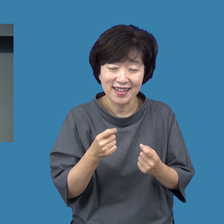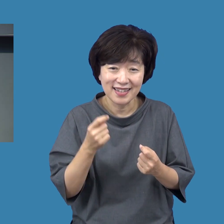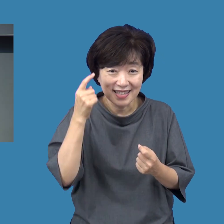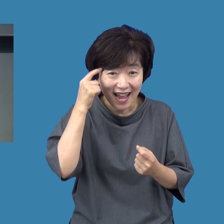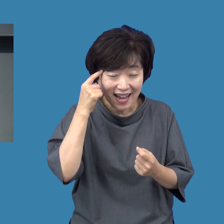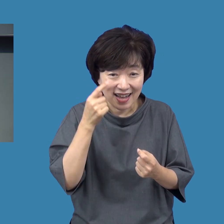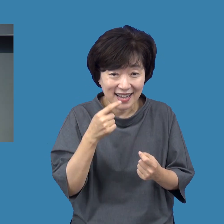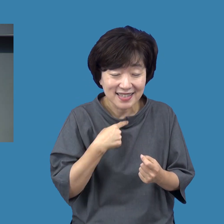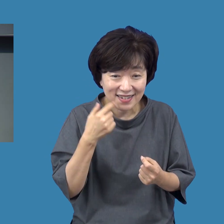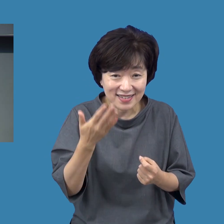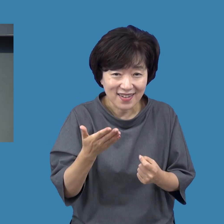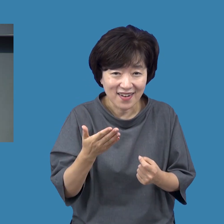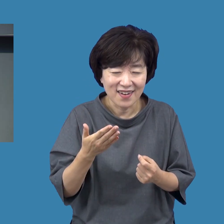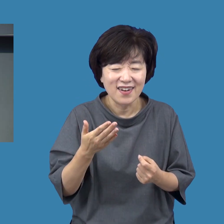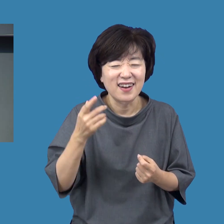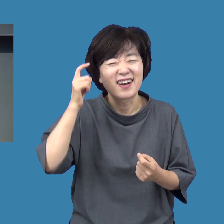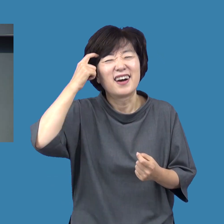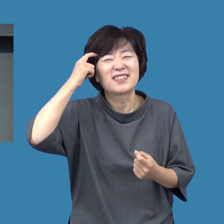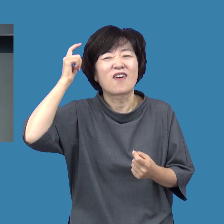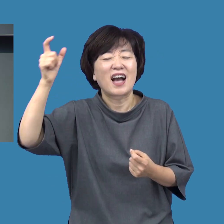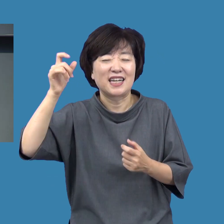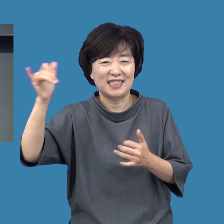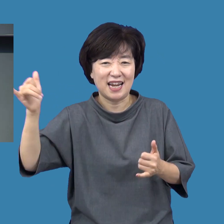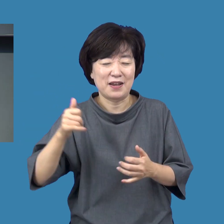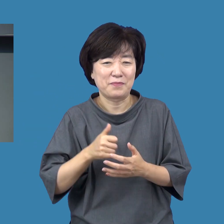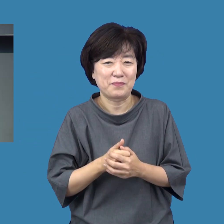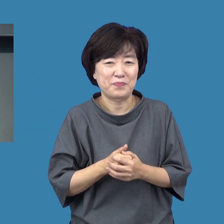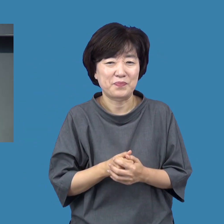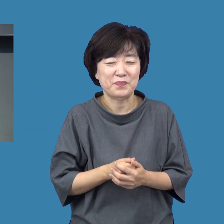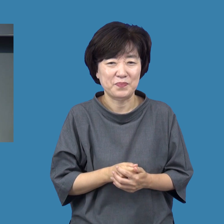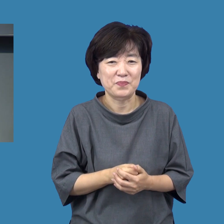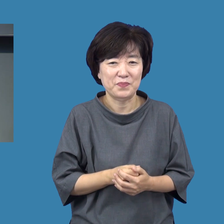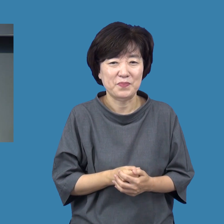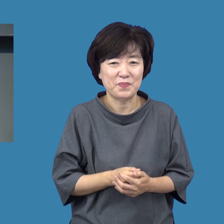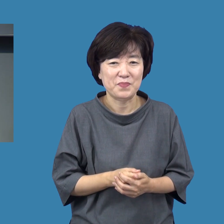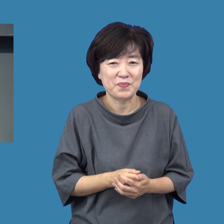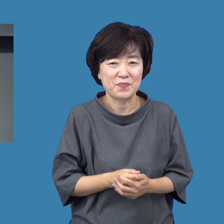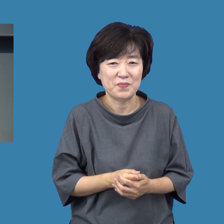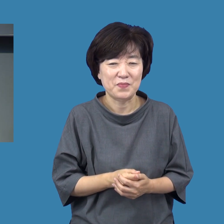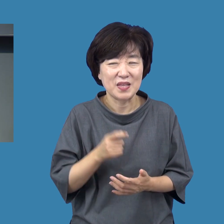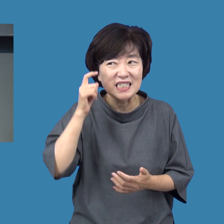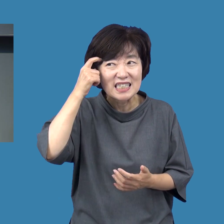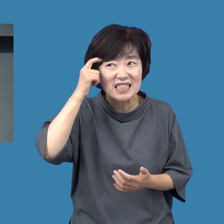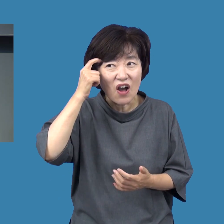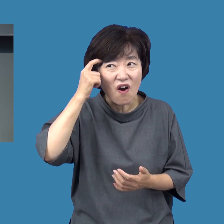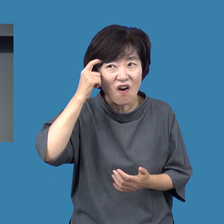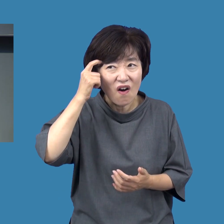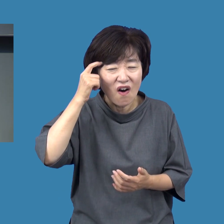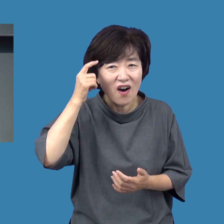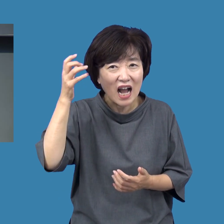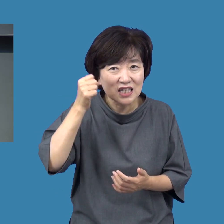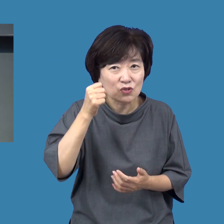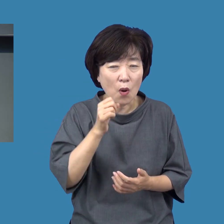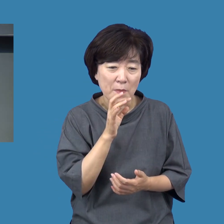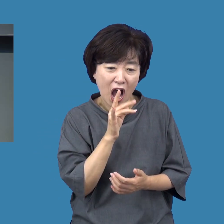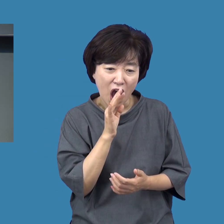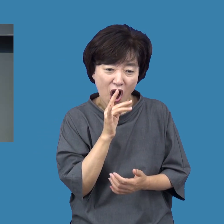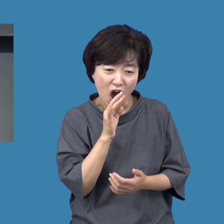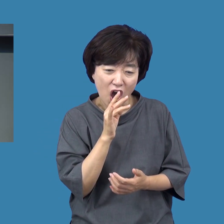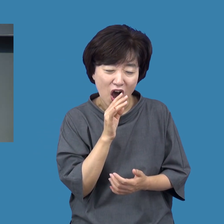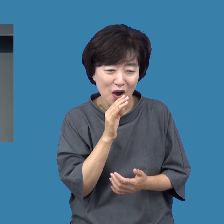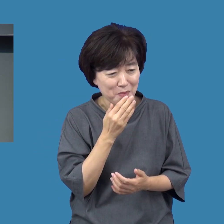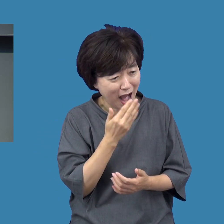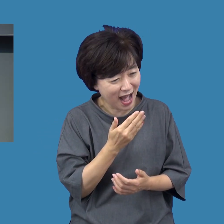이성이 강한 사람은 그 생각을 해. 야, 그 강한 이성을 가지고 어떻게 방언을 받았나 모르겠는데 그저만 하면